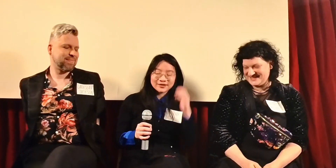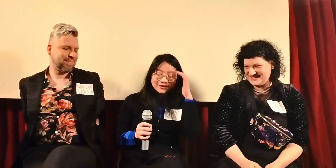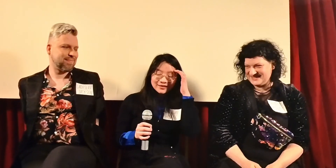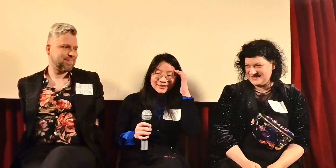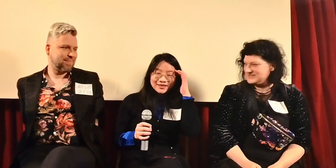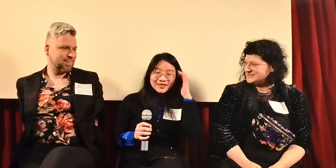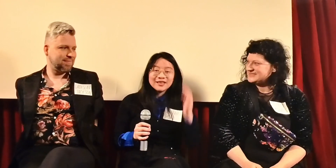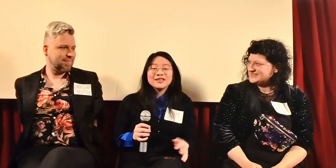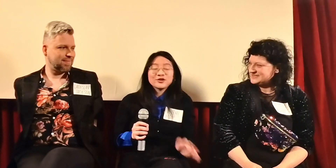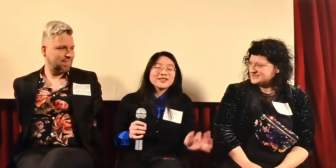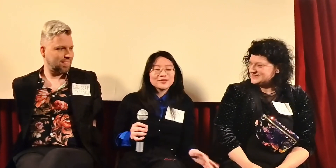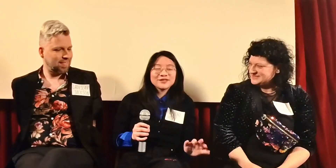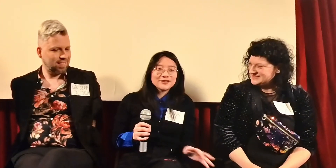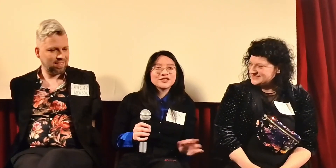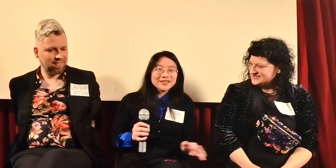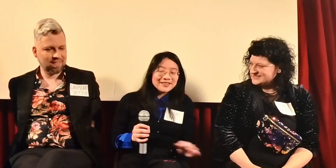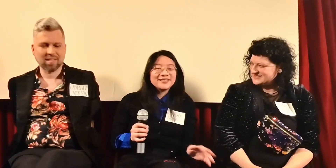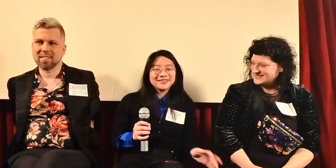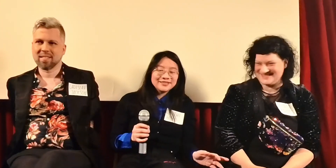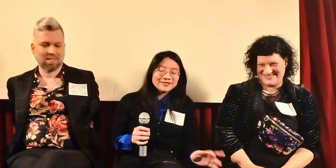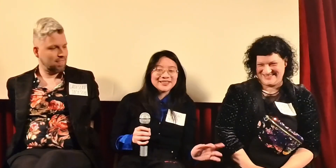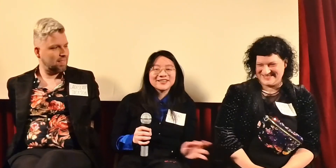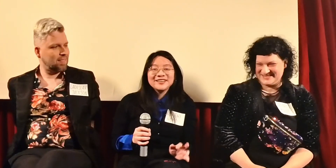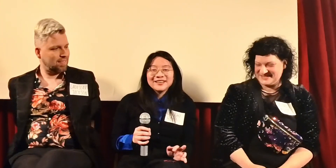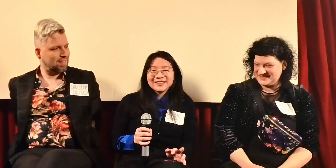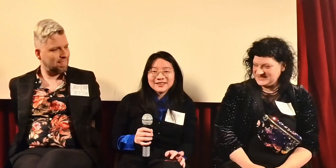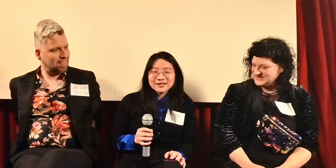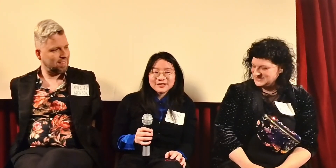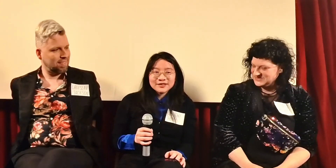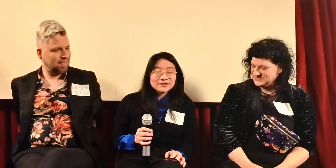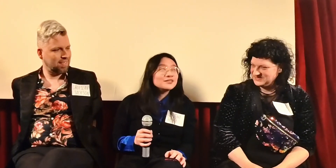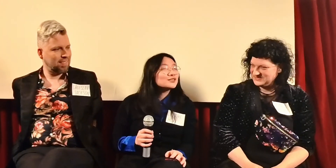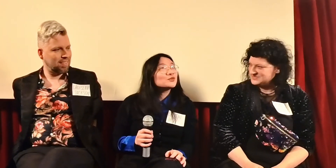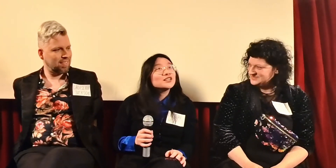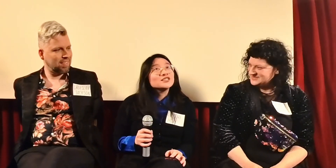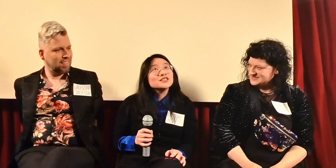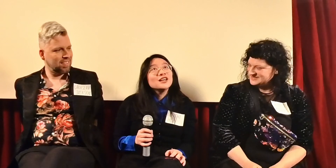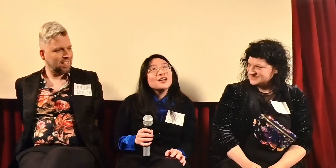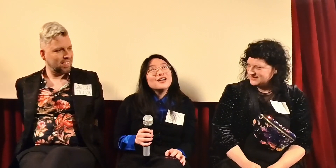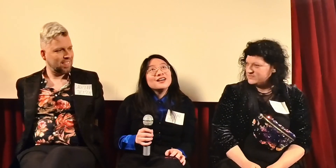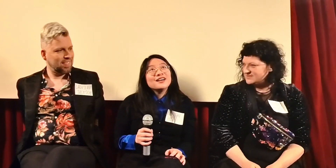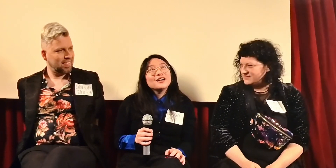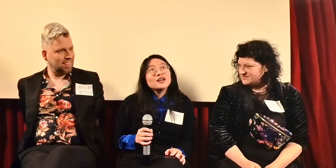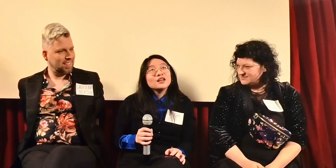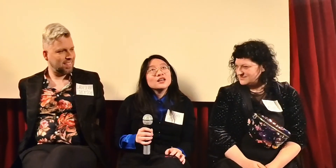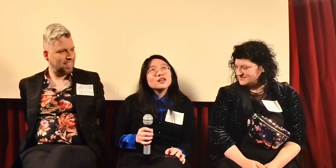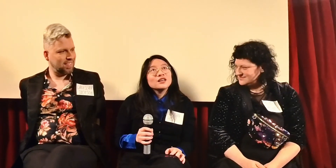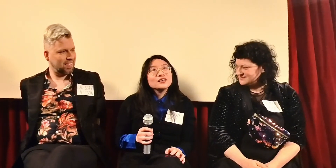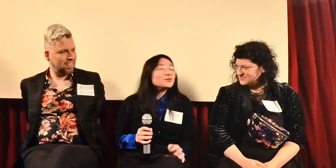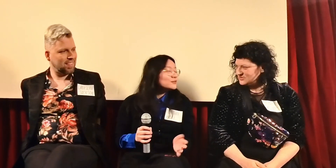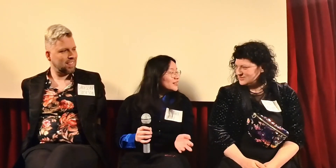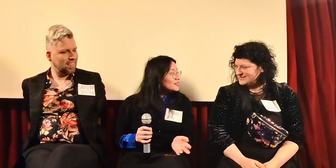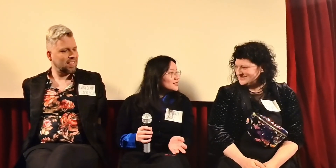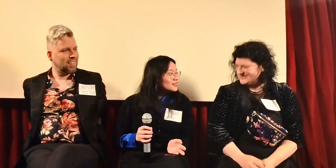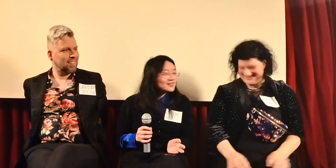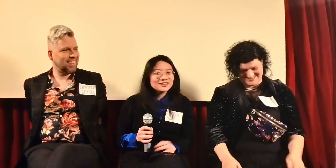No, jo, já jsem hlavně grafička, ale tak. Co jsem to chtěla říct? Po výstavě.